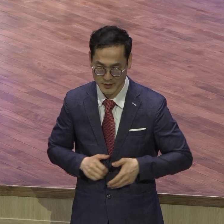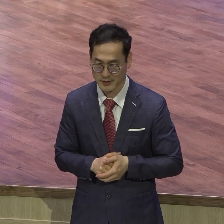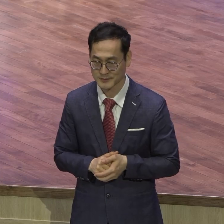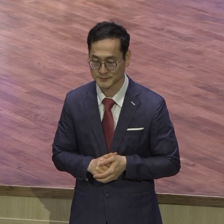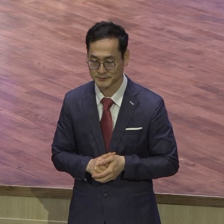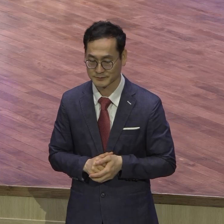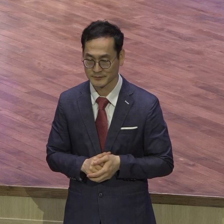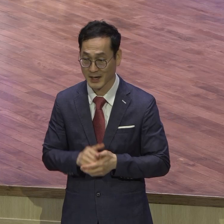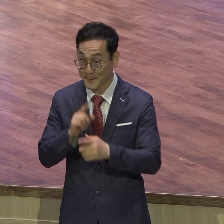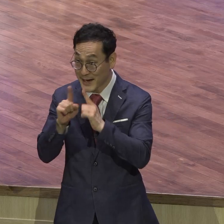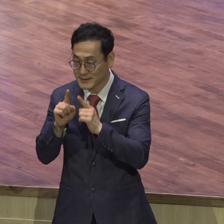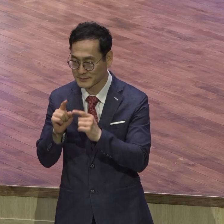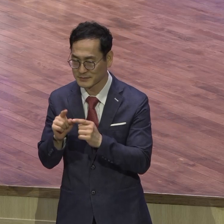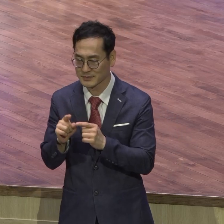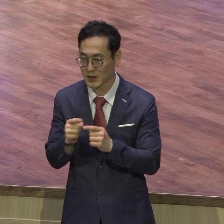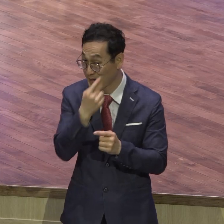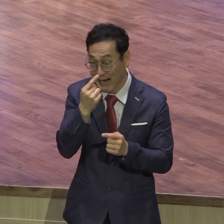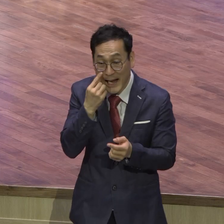무슨 여러분이 무슨